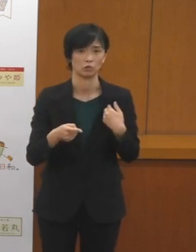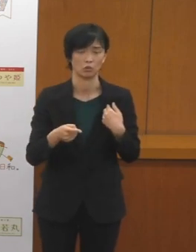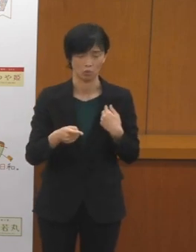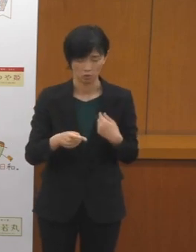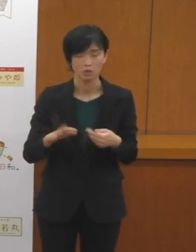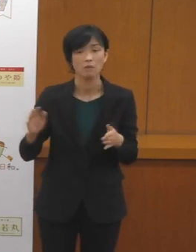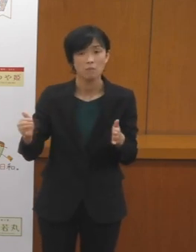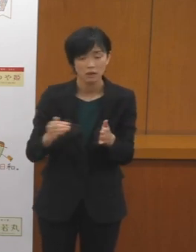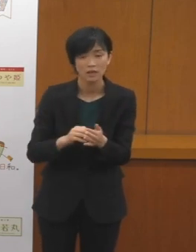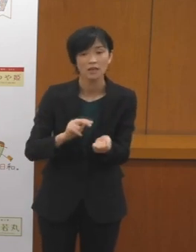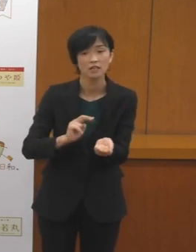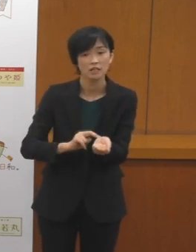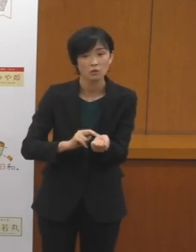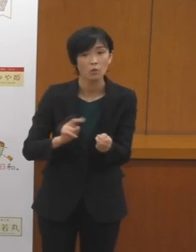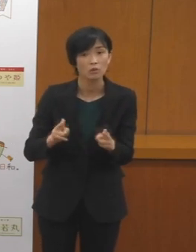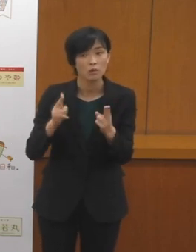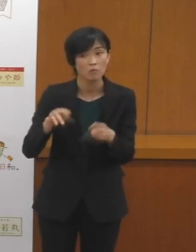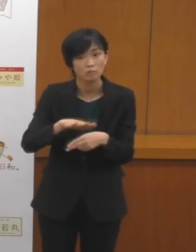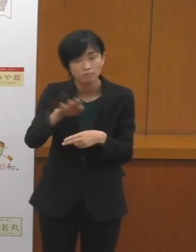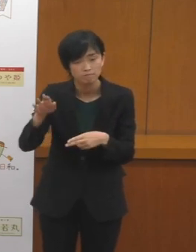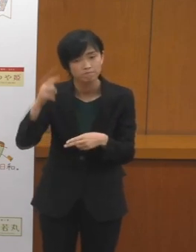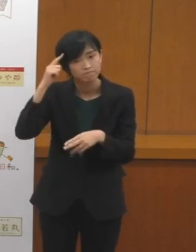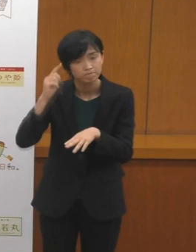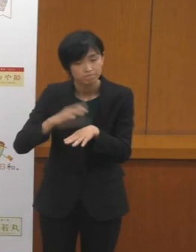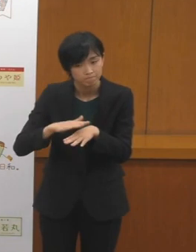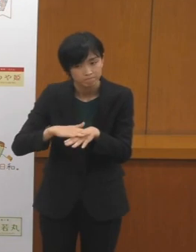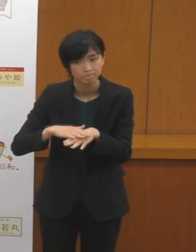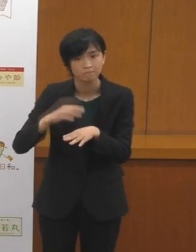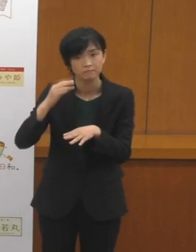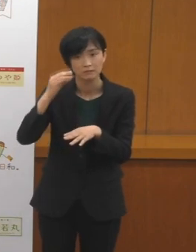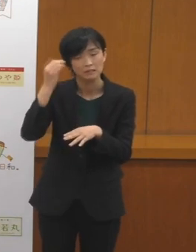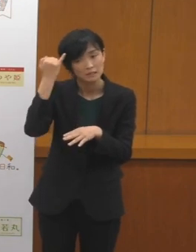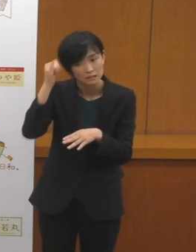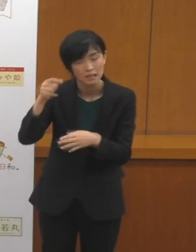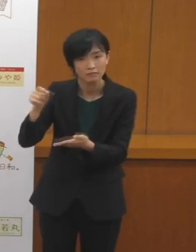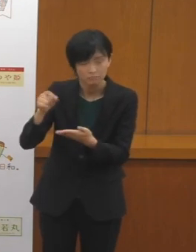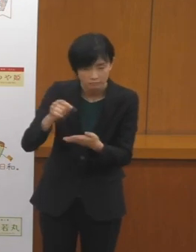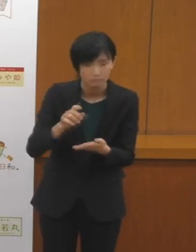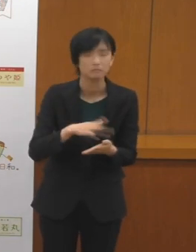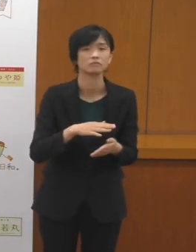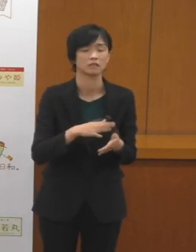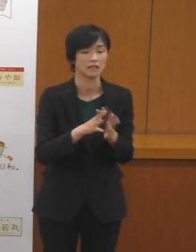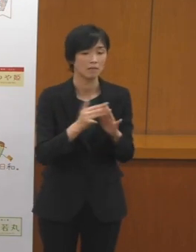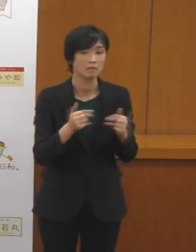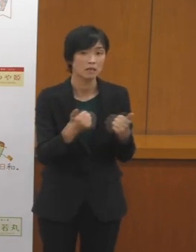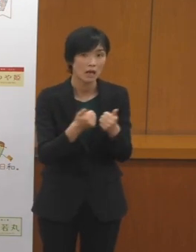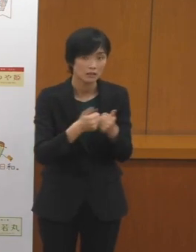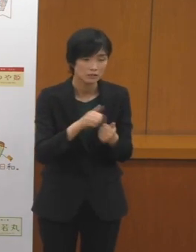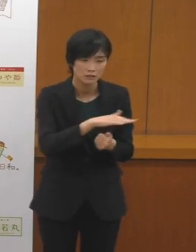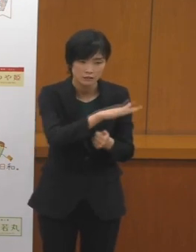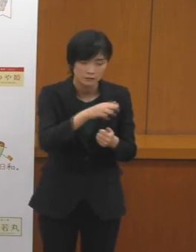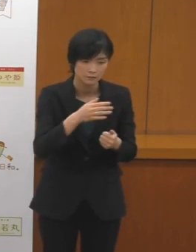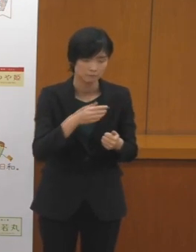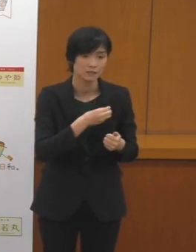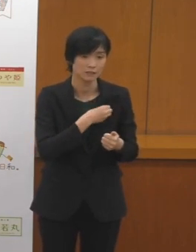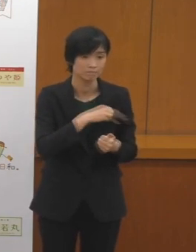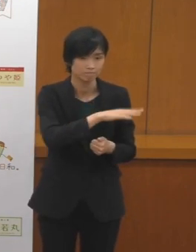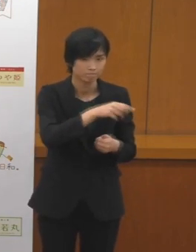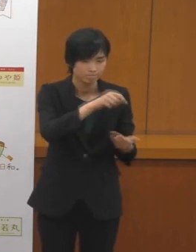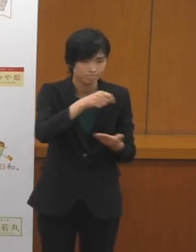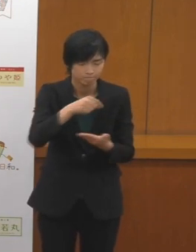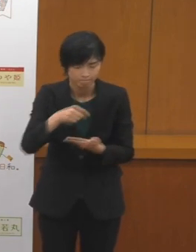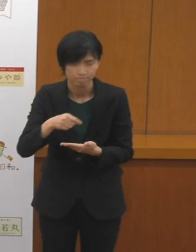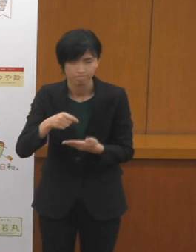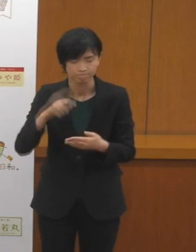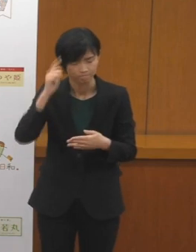や県民会議の皆様などのご意見をしっかりと伺いながら本県の感染状況に合わせた独自